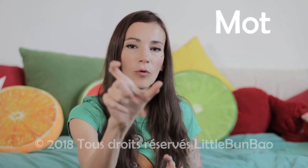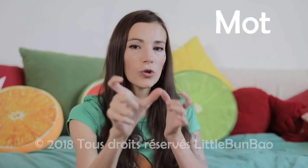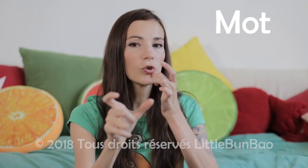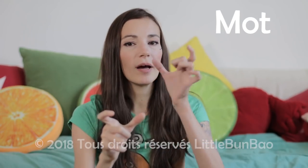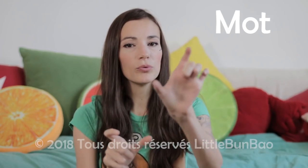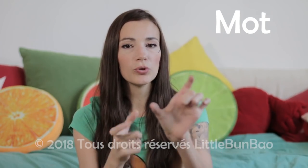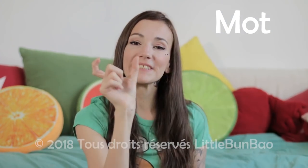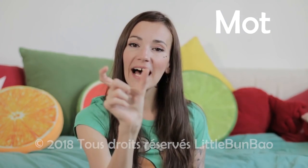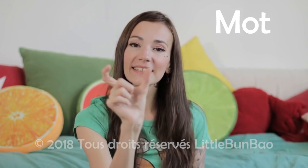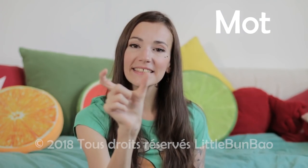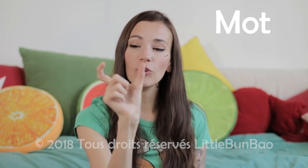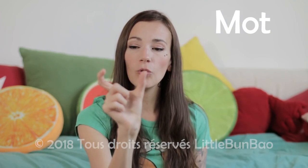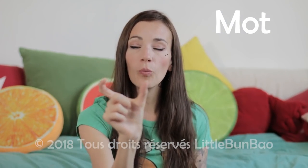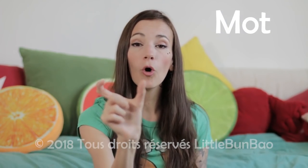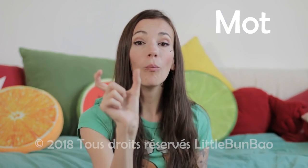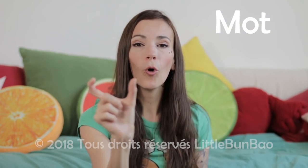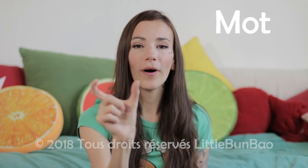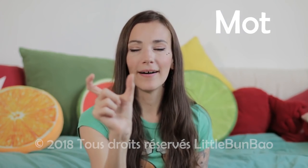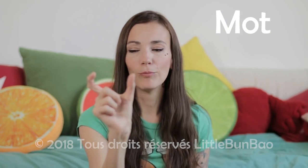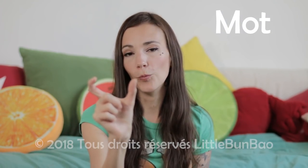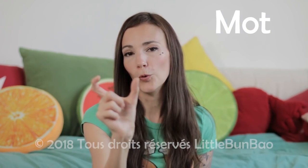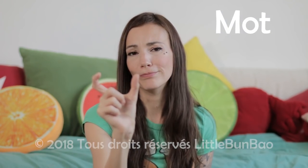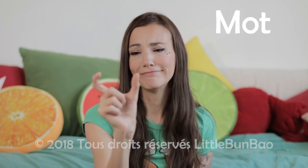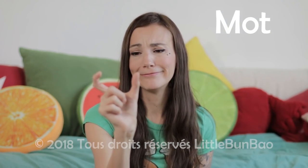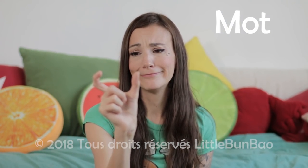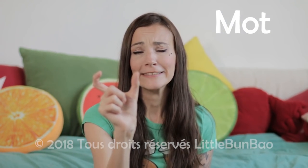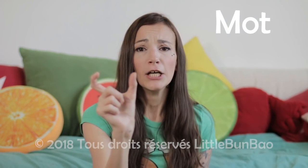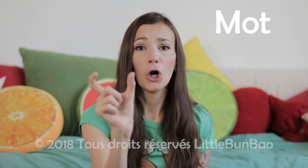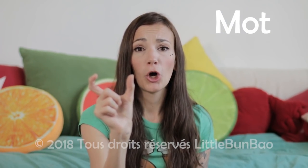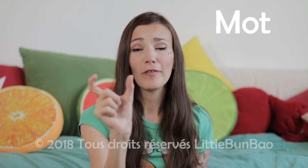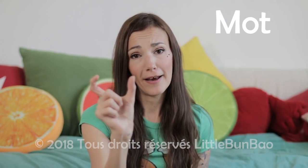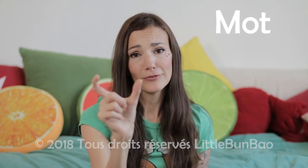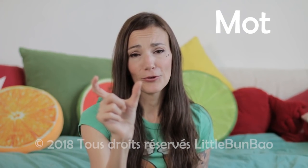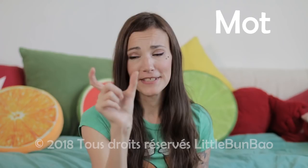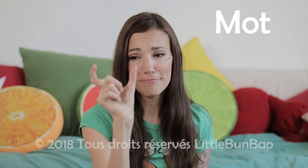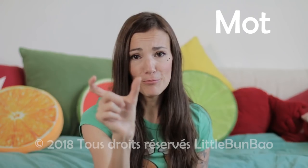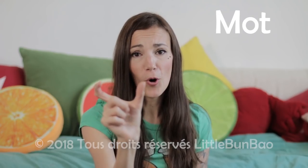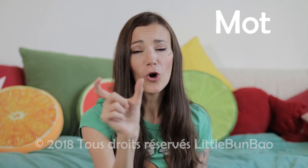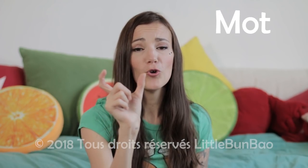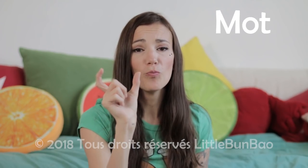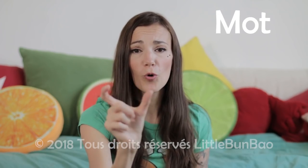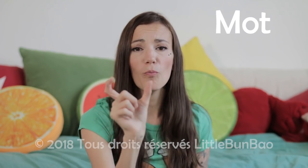de la bouche. Ça c'est le mot, hein, mot. Voilà, donc c'est mot, le